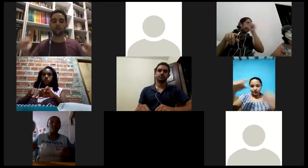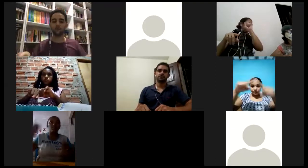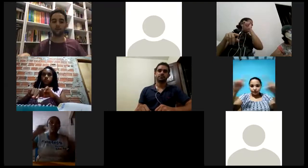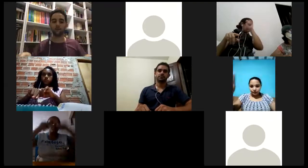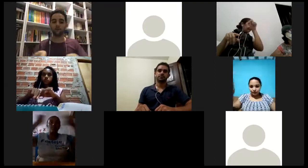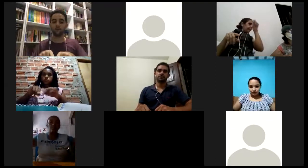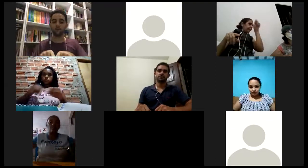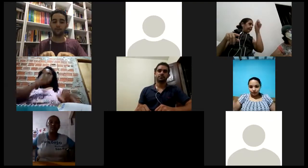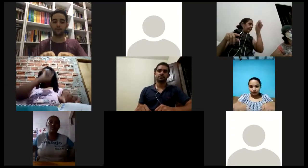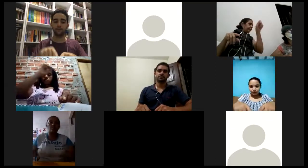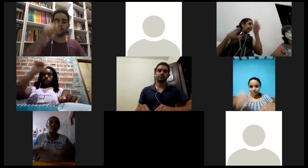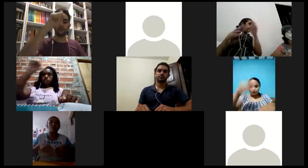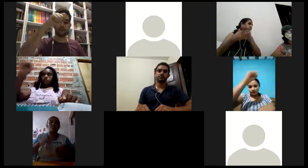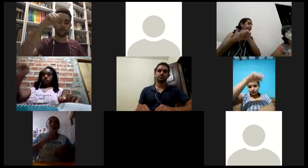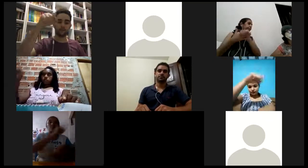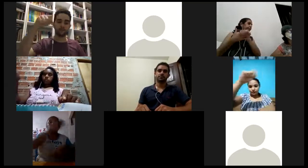Quadro.